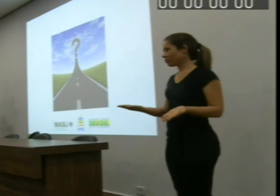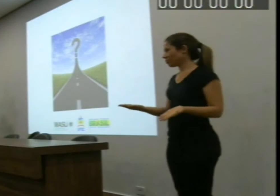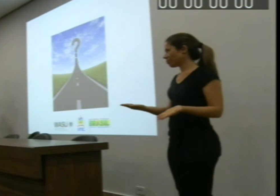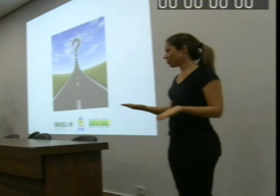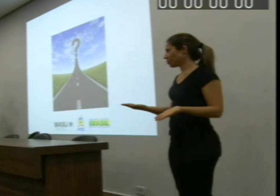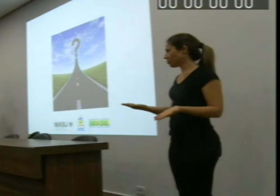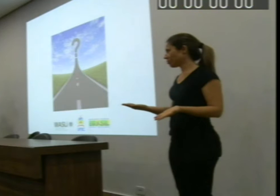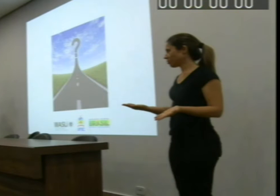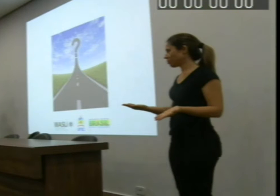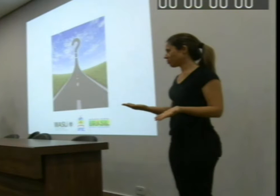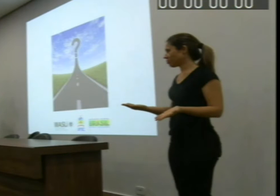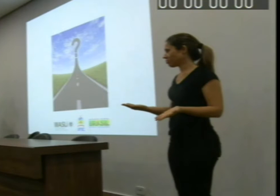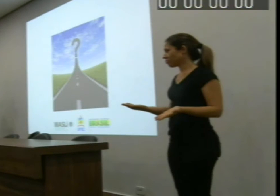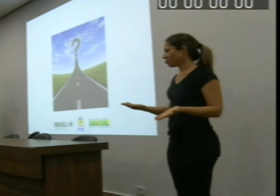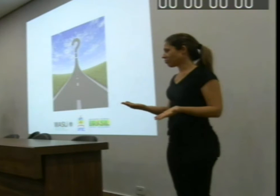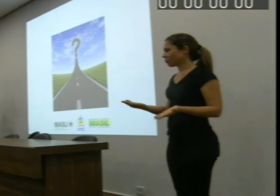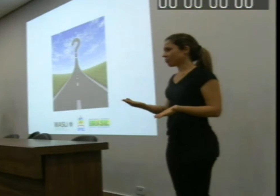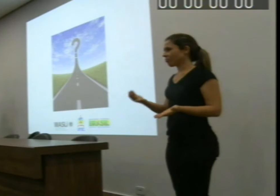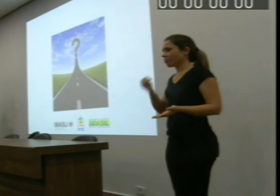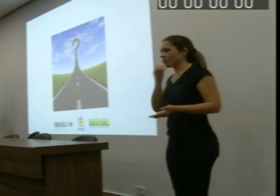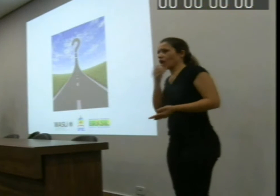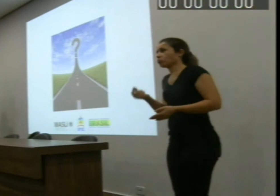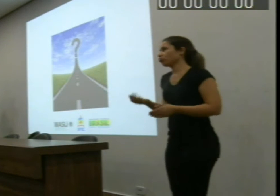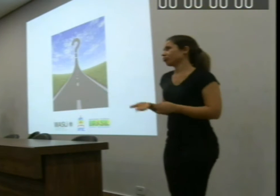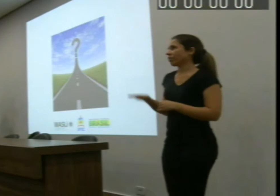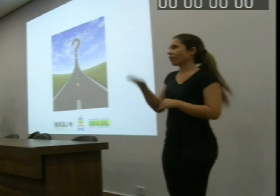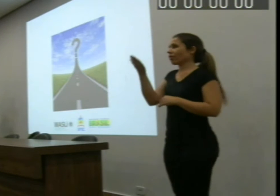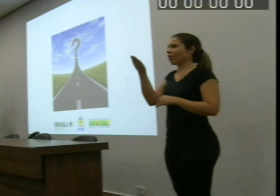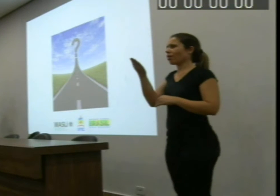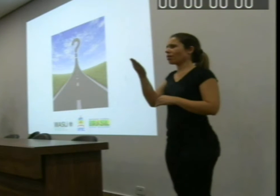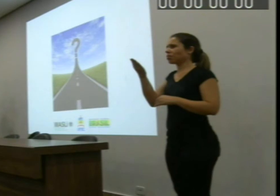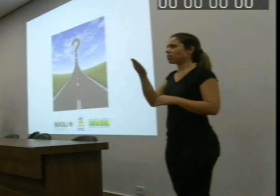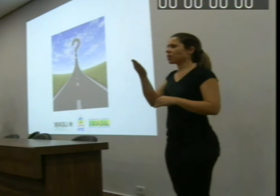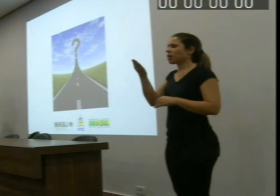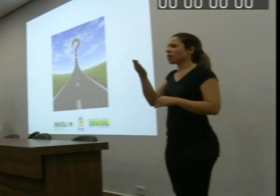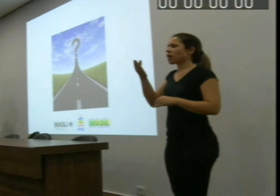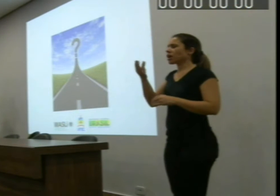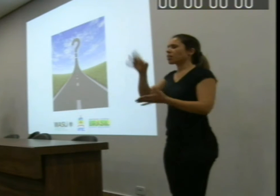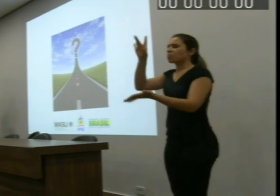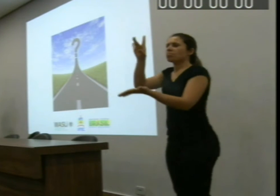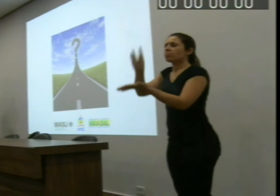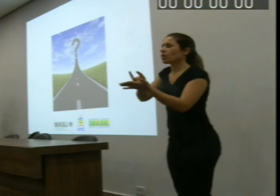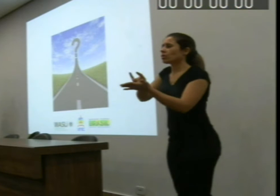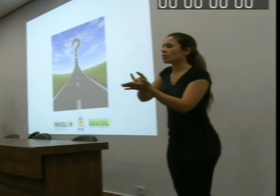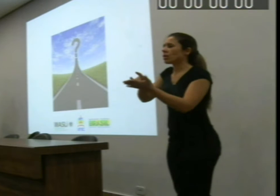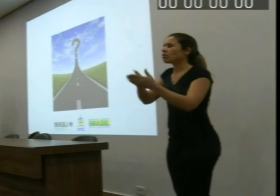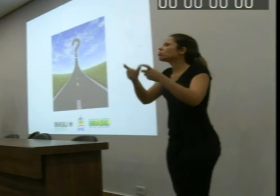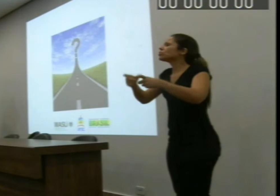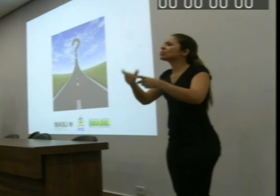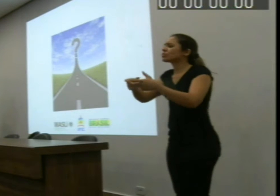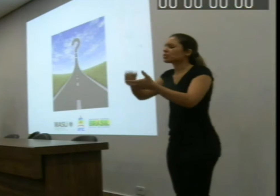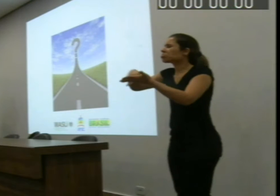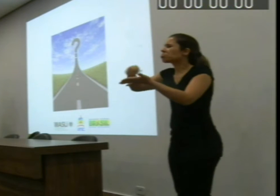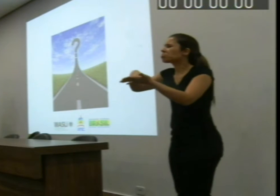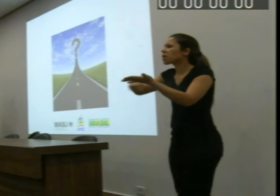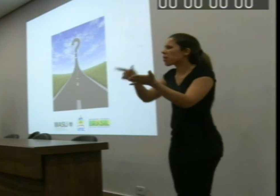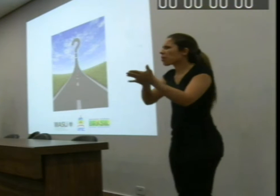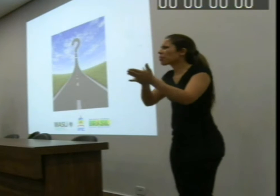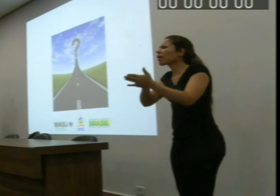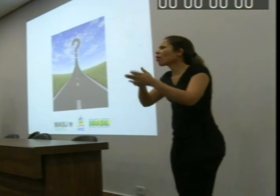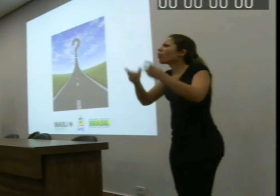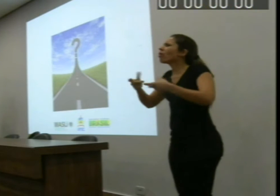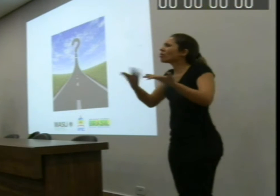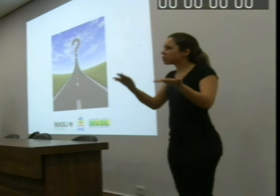para para pro piso aumentar entendeu o que justificaria onde tá escrito aonde que a gente estabeleceu essas questões né